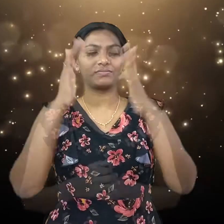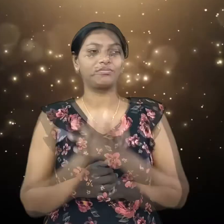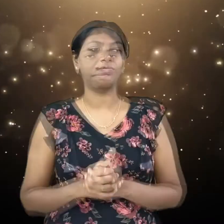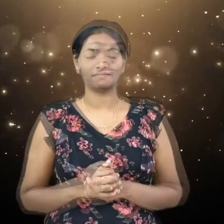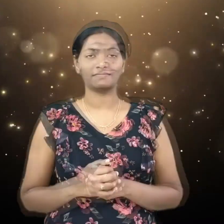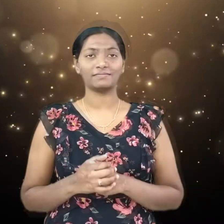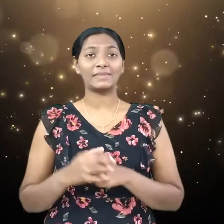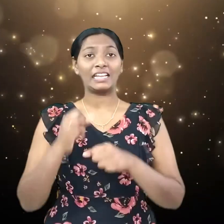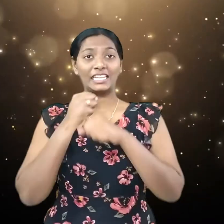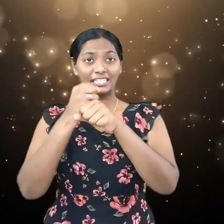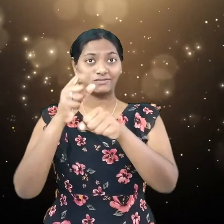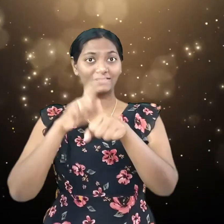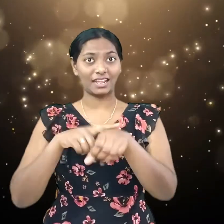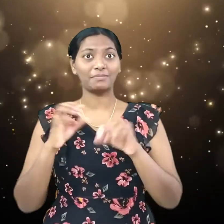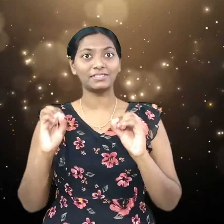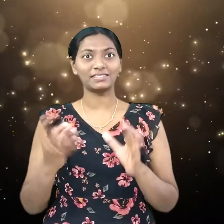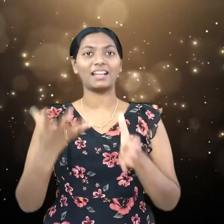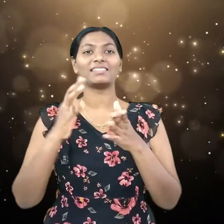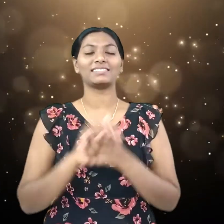लॉर्ड।